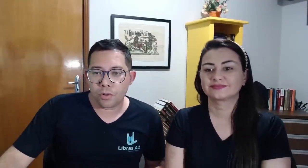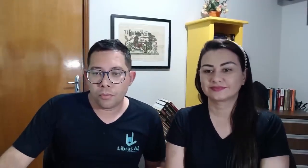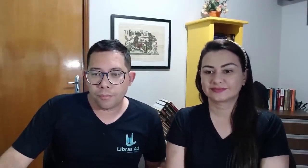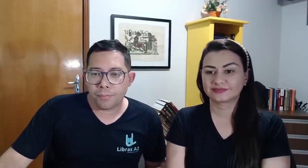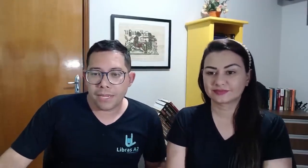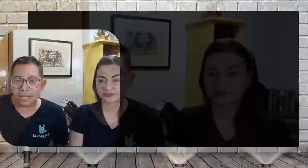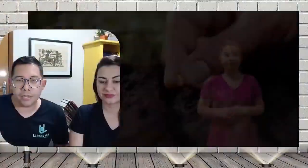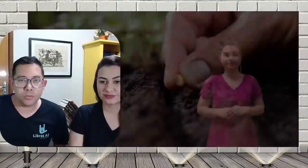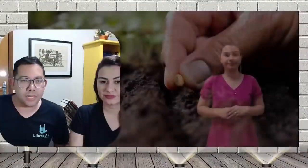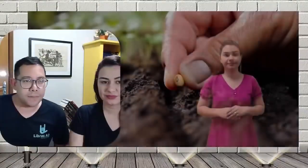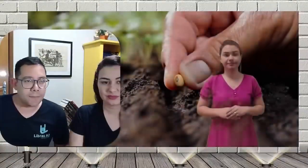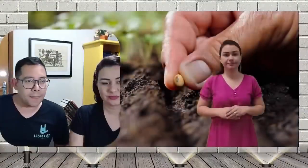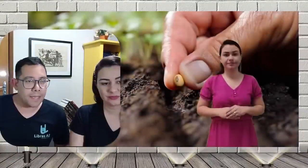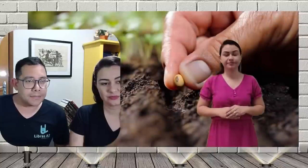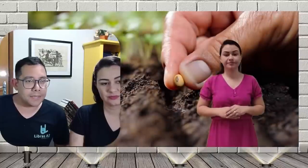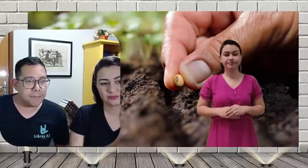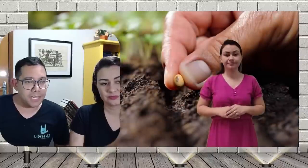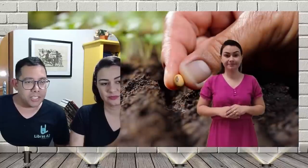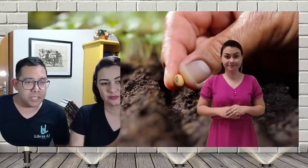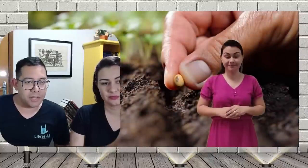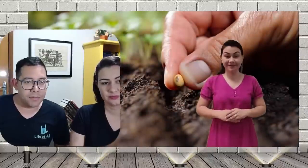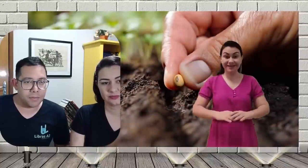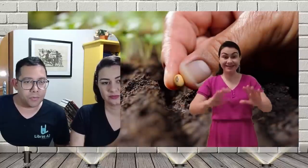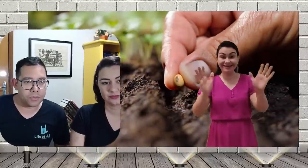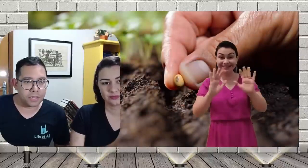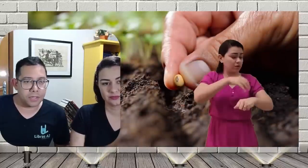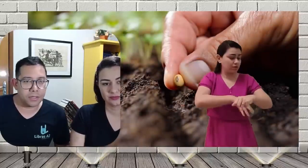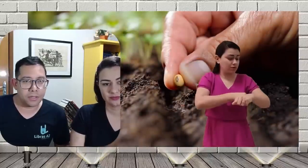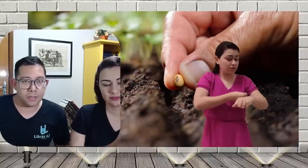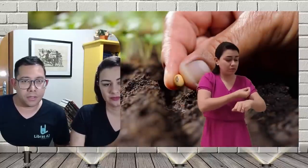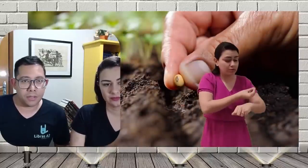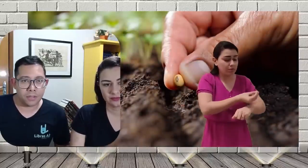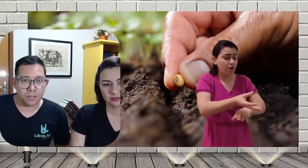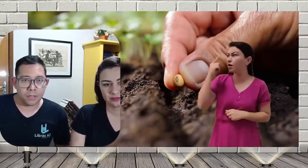foram pegando aí a semente, tá? Vamos voltar aqui.